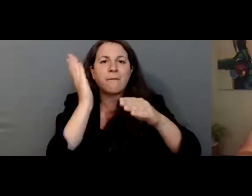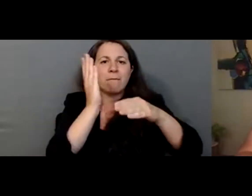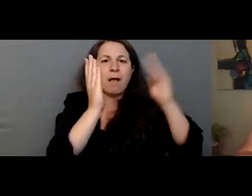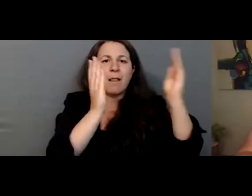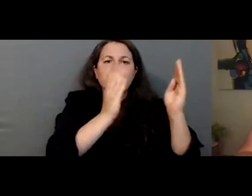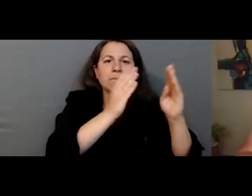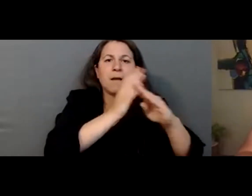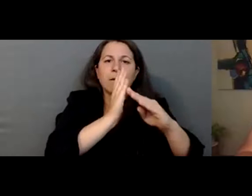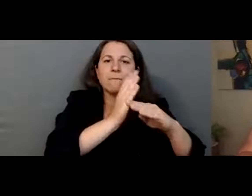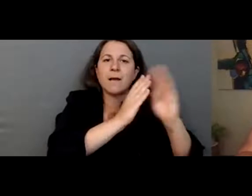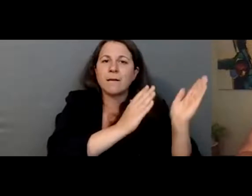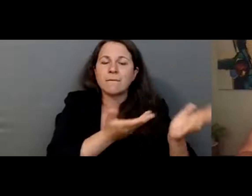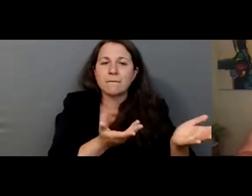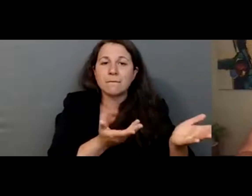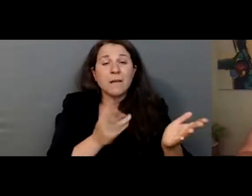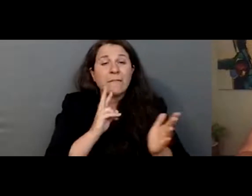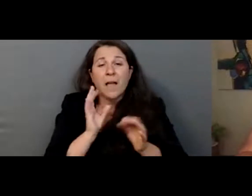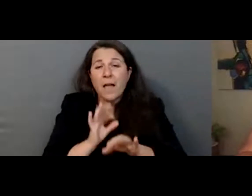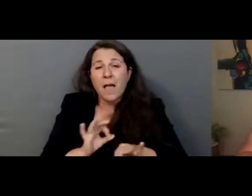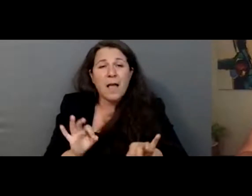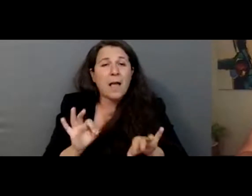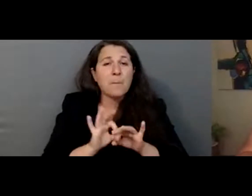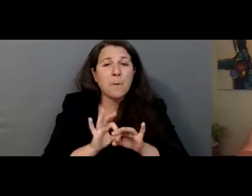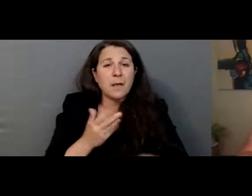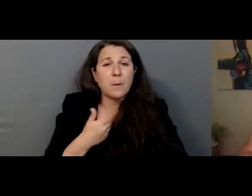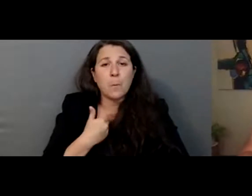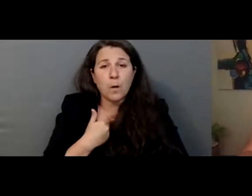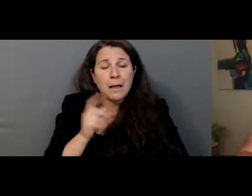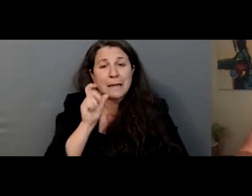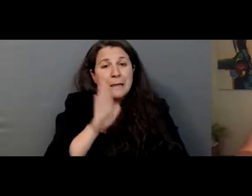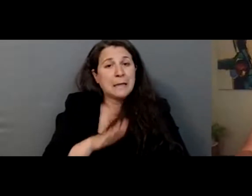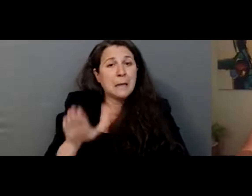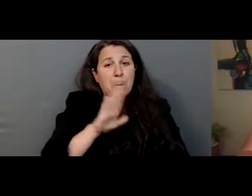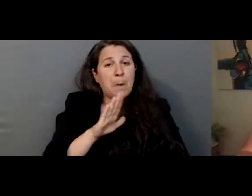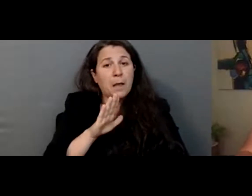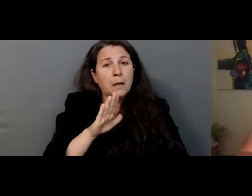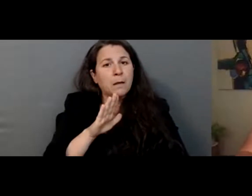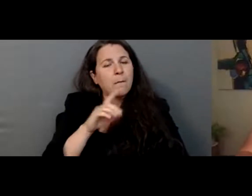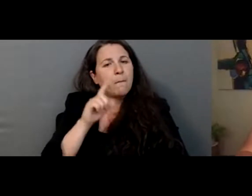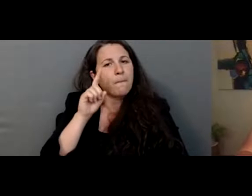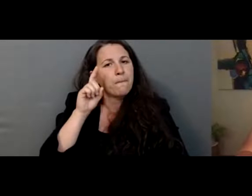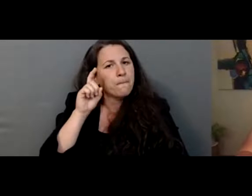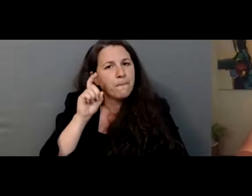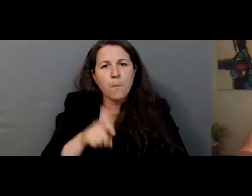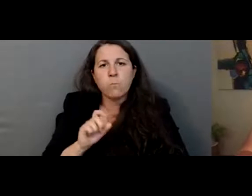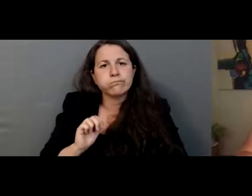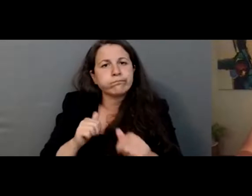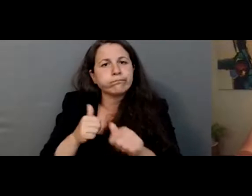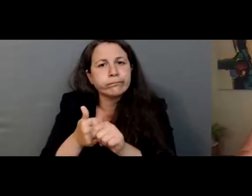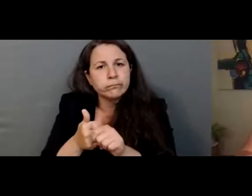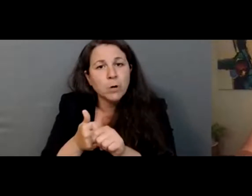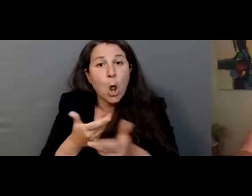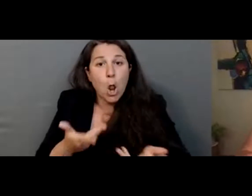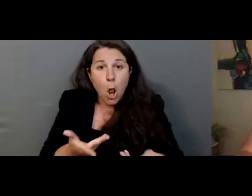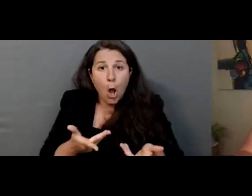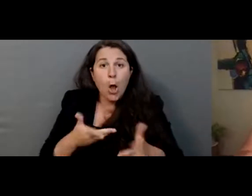parce qu'on a énormément de travail à faire à ce niveau-là au Québec. On a fait beaucoup de progrès au niveau de l'accessibilité universelle, c'est très, très